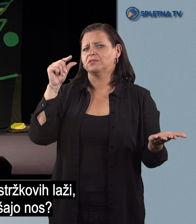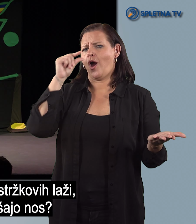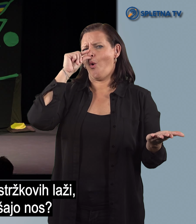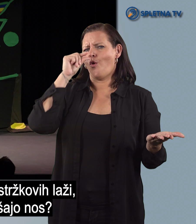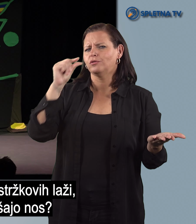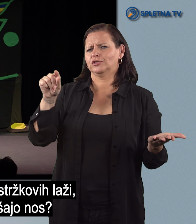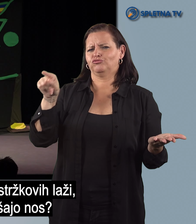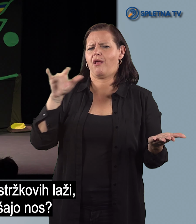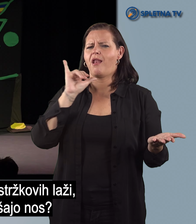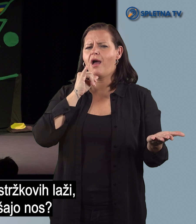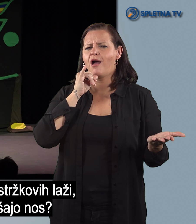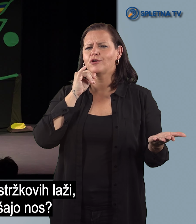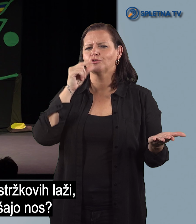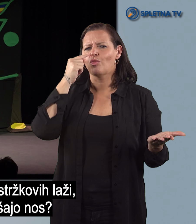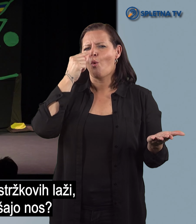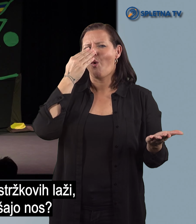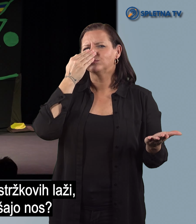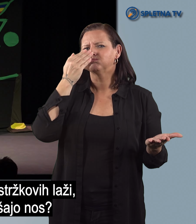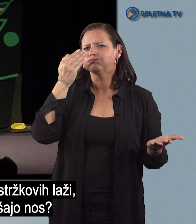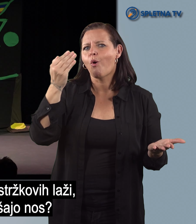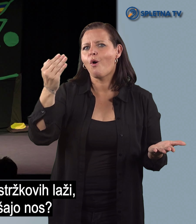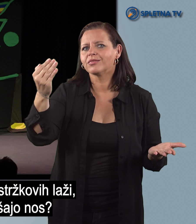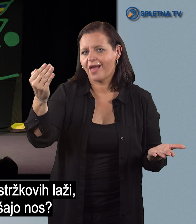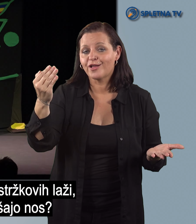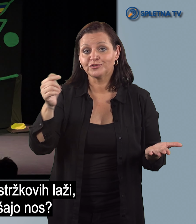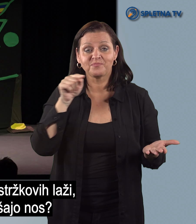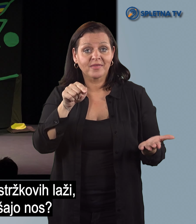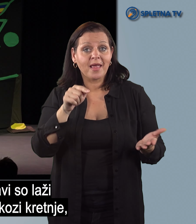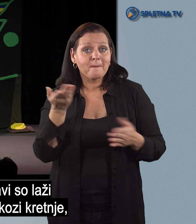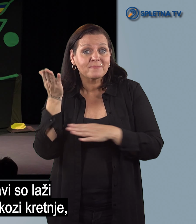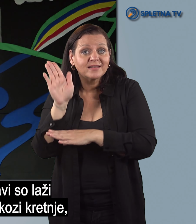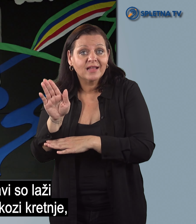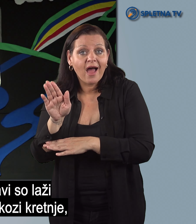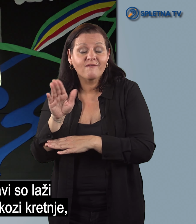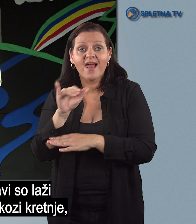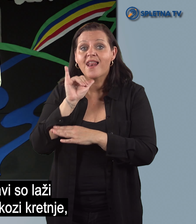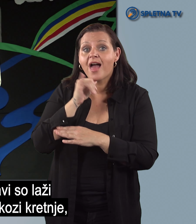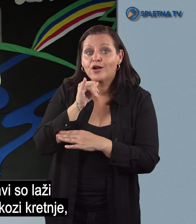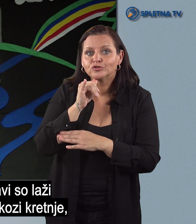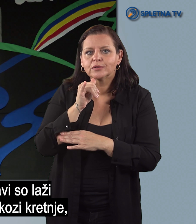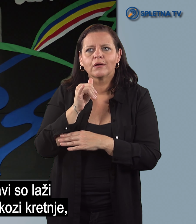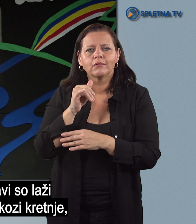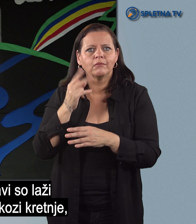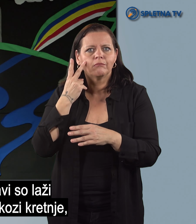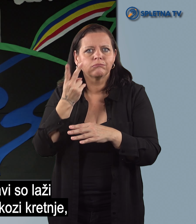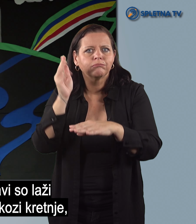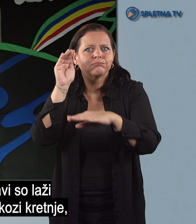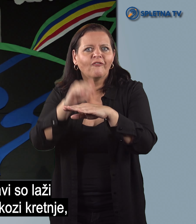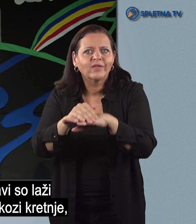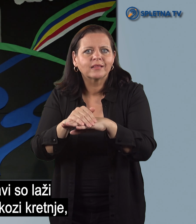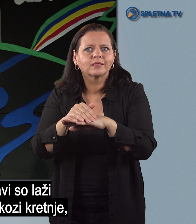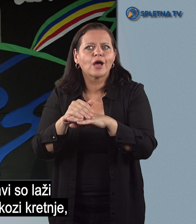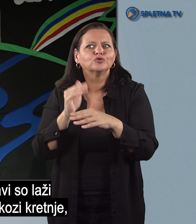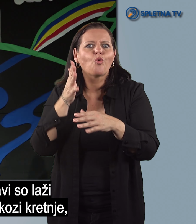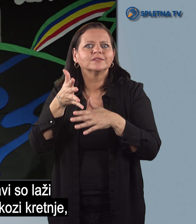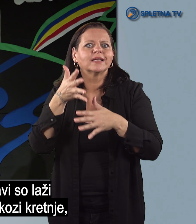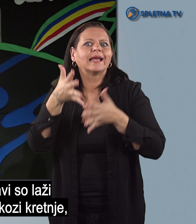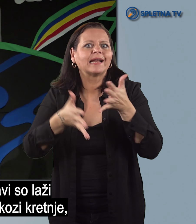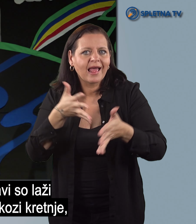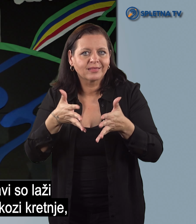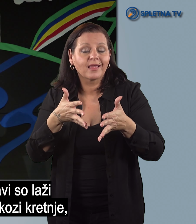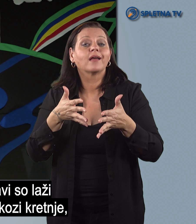Ostržkovih laži, ki mu podaljšajo nos? V tej predstavi so laži postale vidne skozi kretnje,